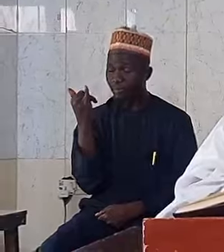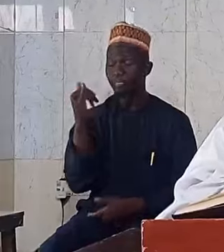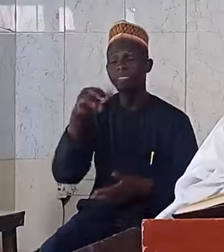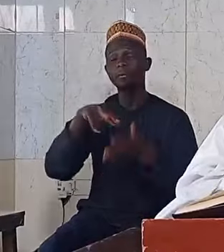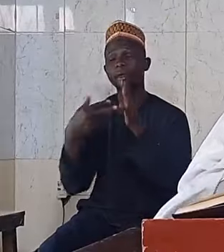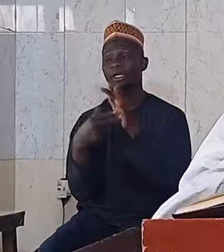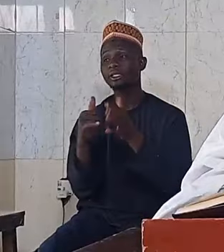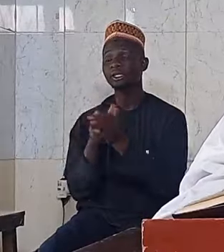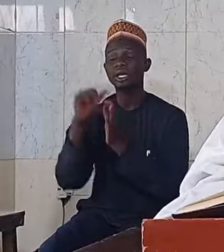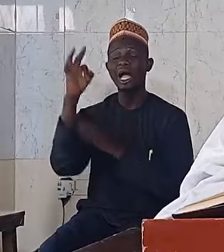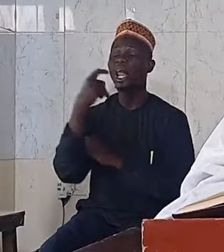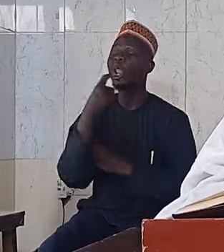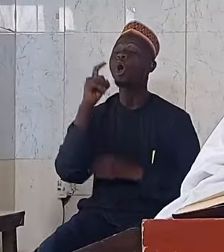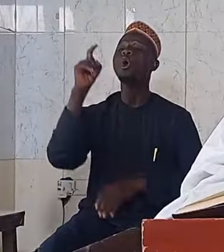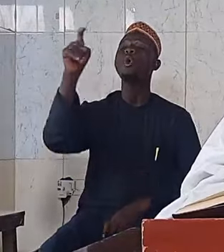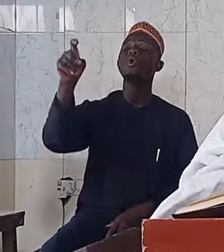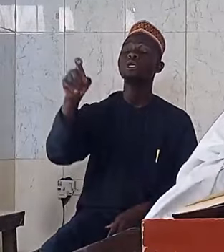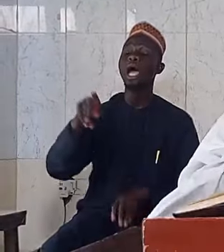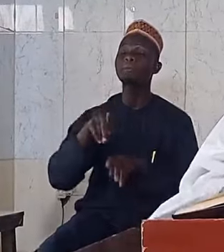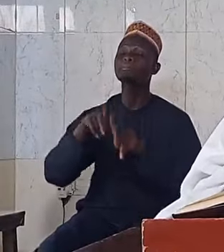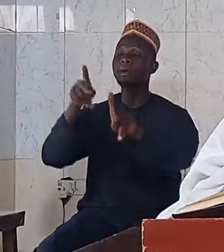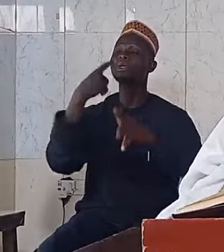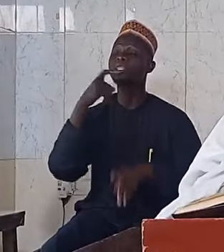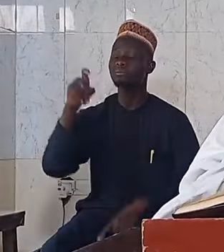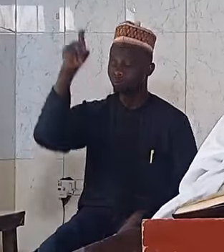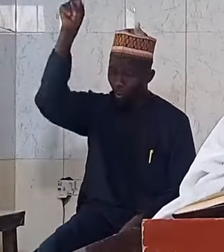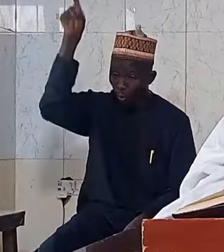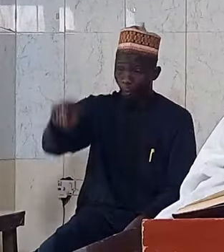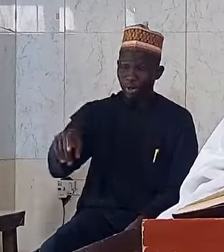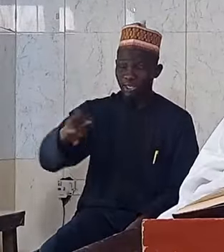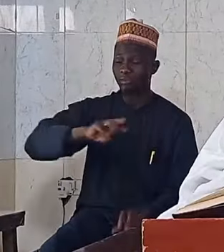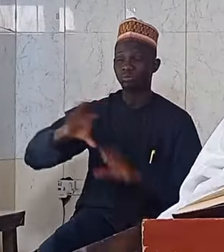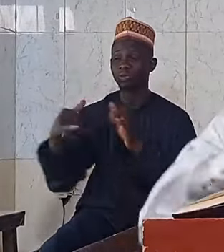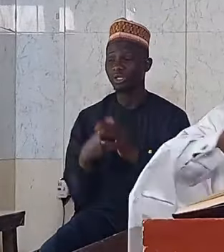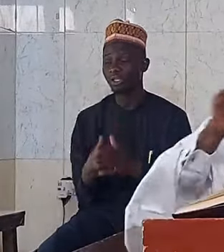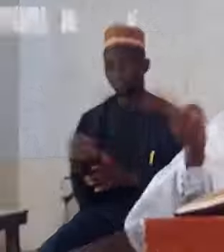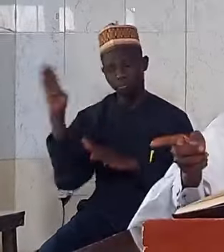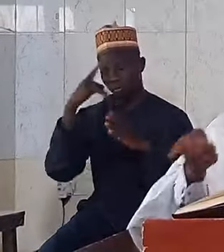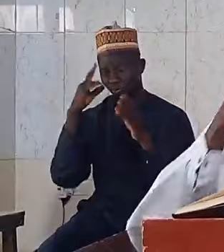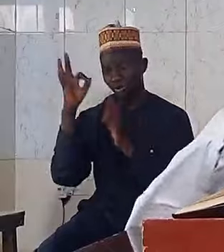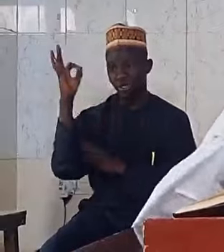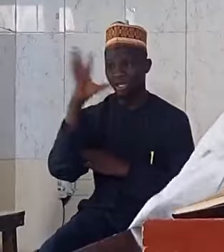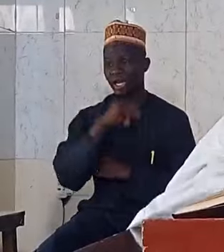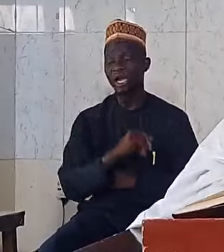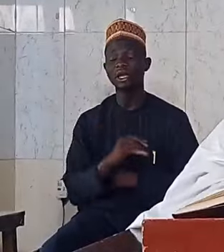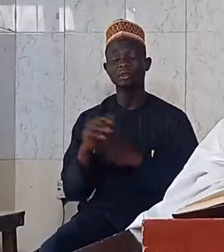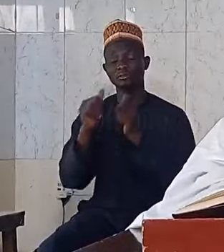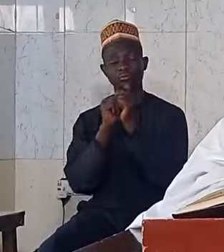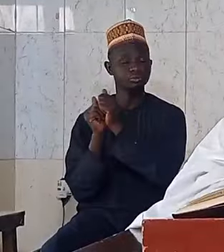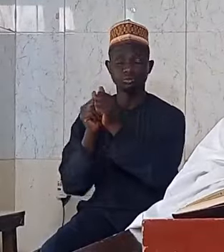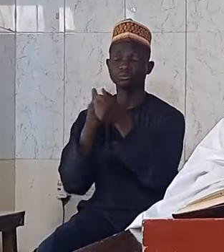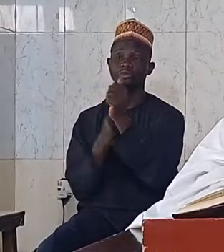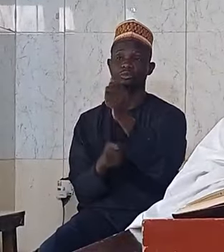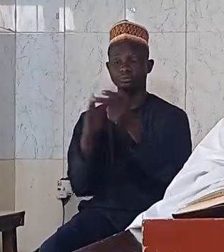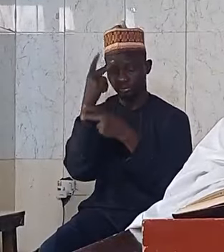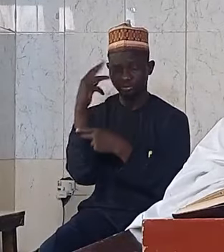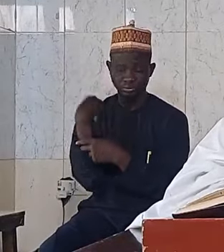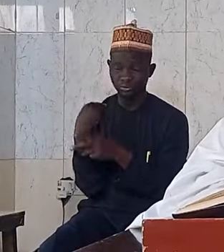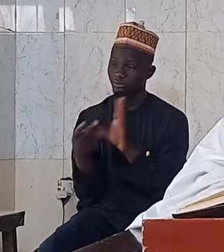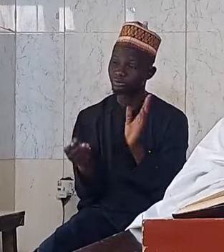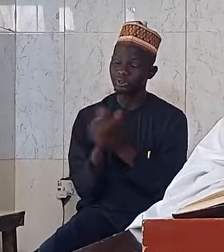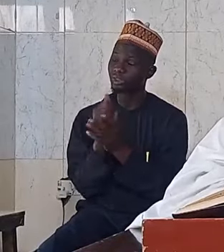anna al-khuruja lil-qitali fi sabilillah wajibun ala haulai yawwa an